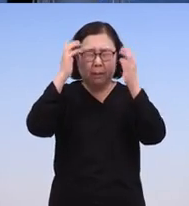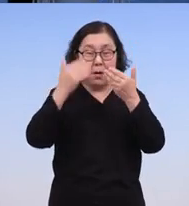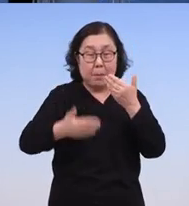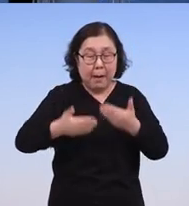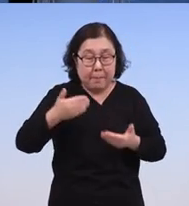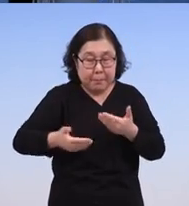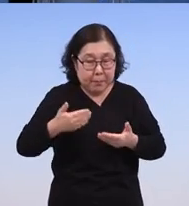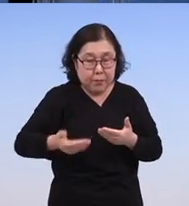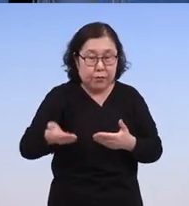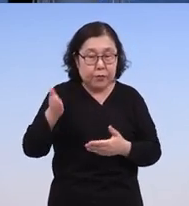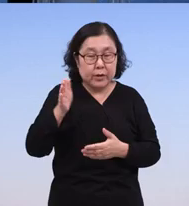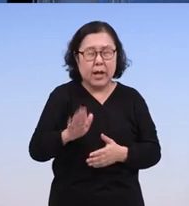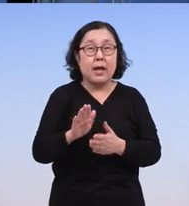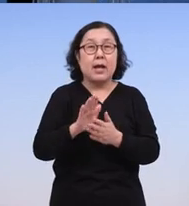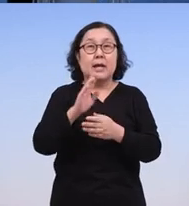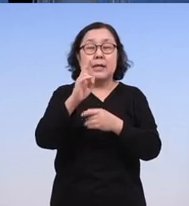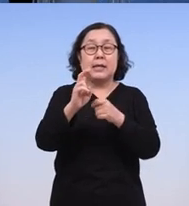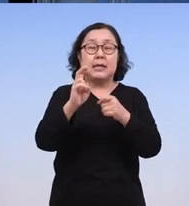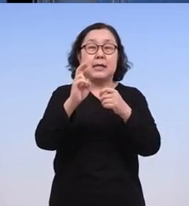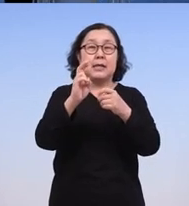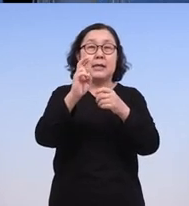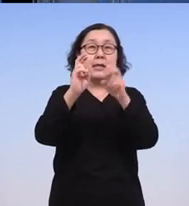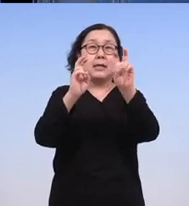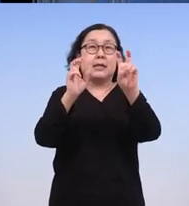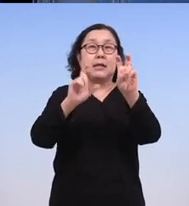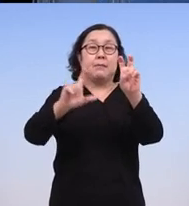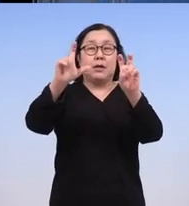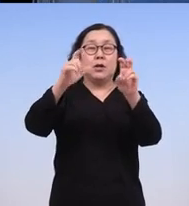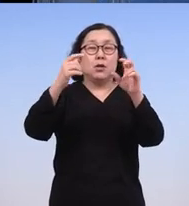저를 20일 동안 꼭 붙들어 주셨네요.